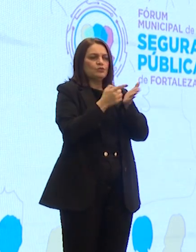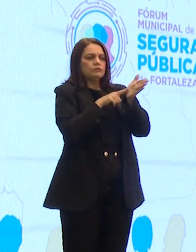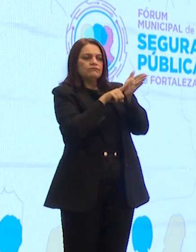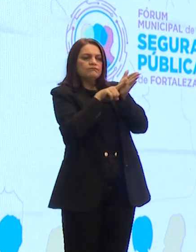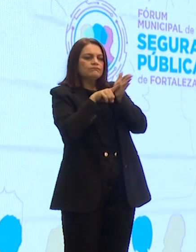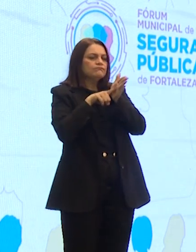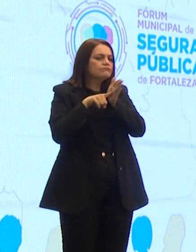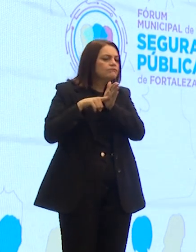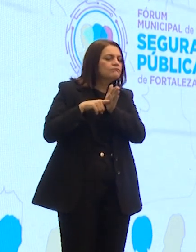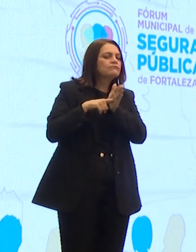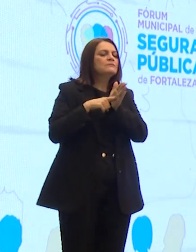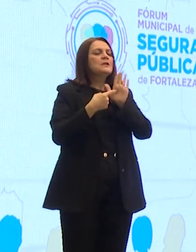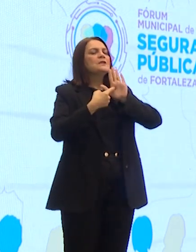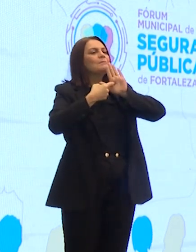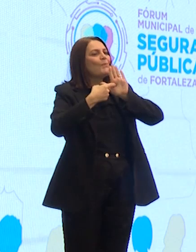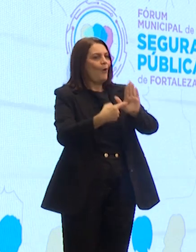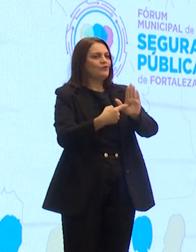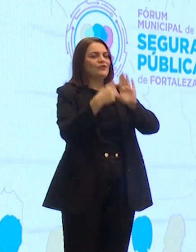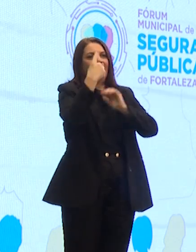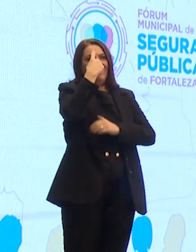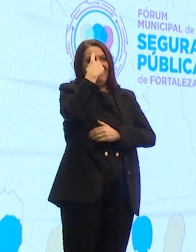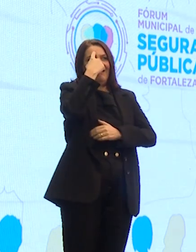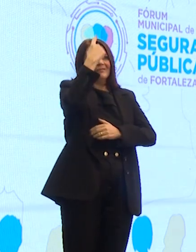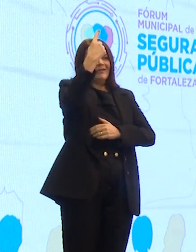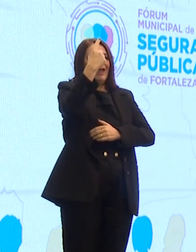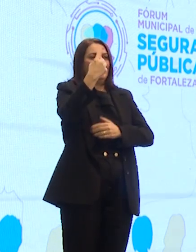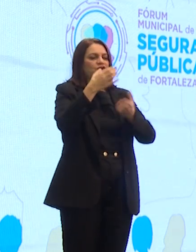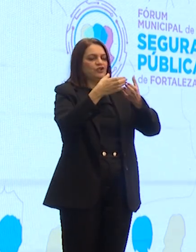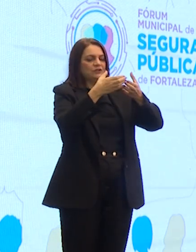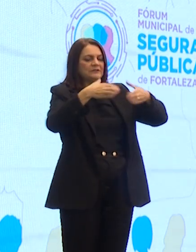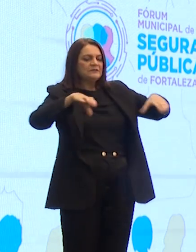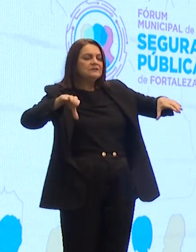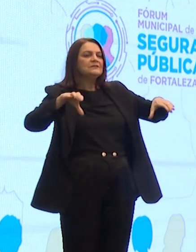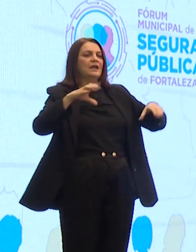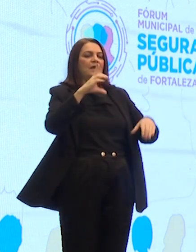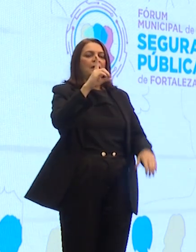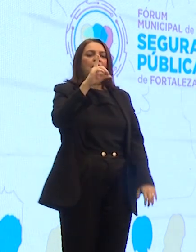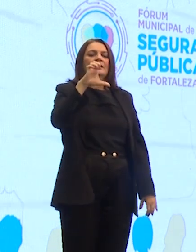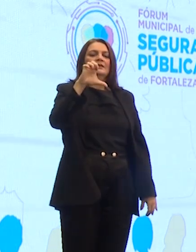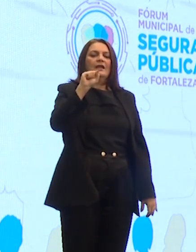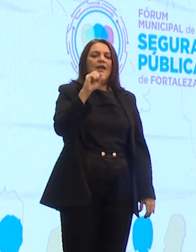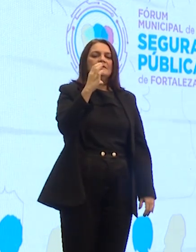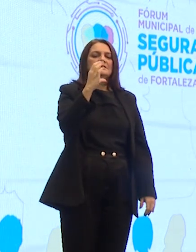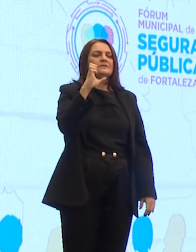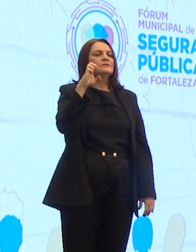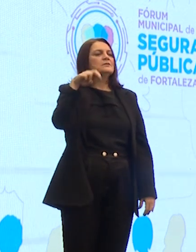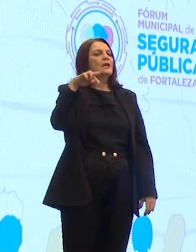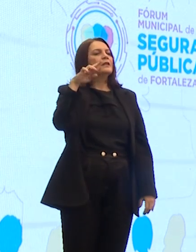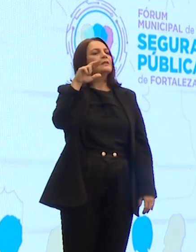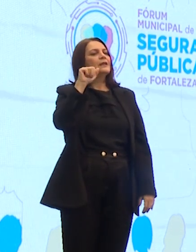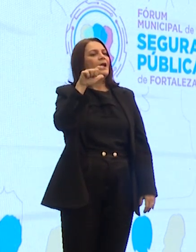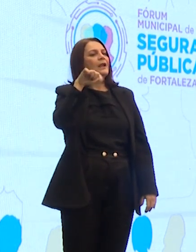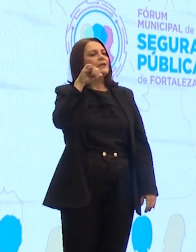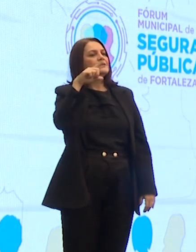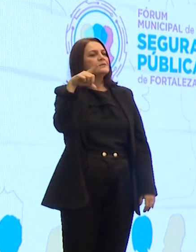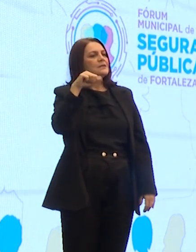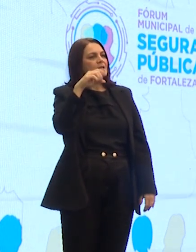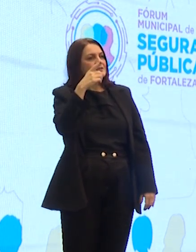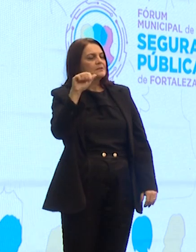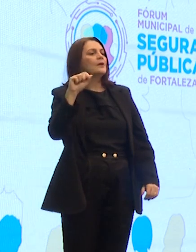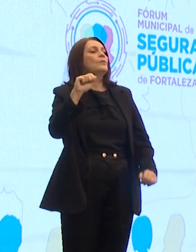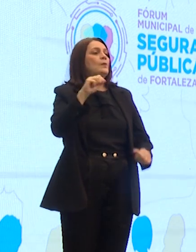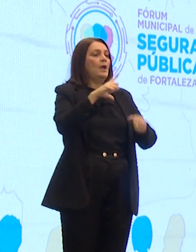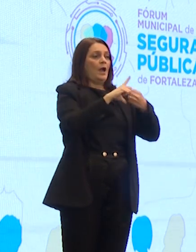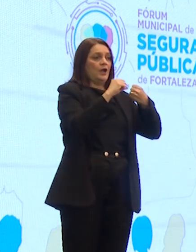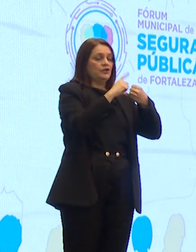ideia de descentralização com coordenação, que é o artigo 23 da Constituição e o artigo 24 da